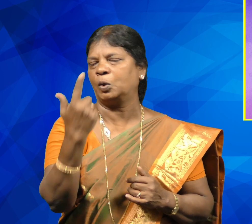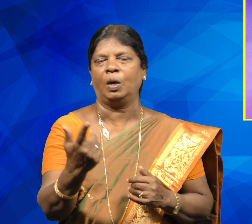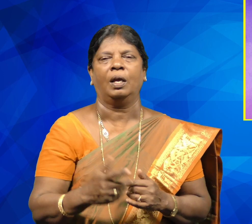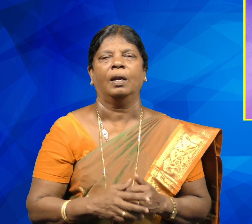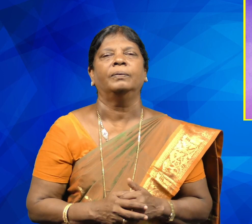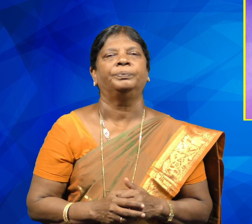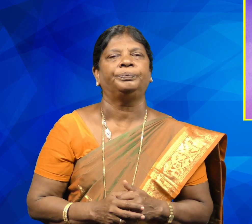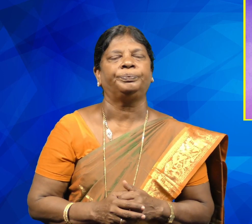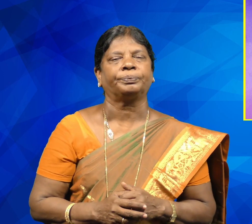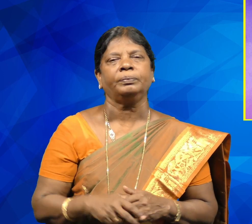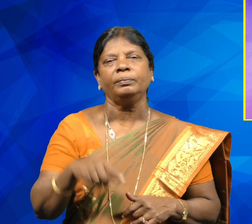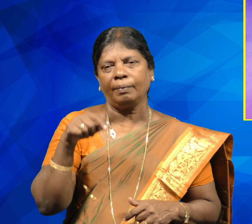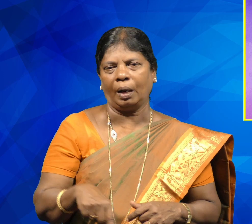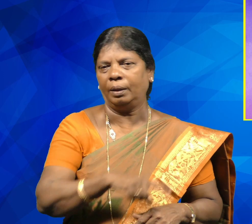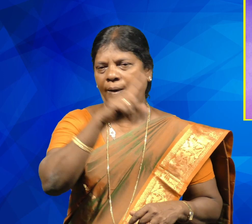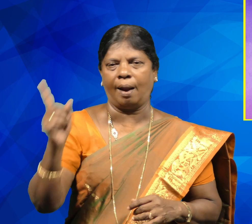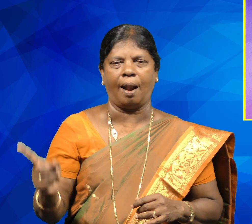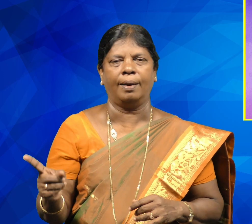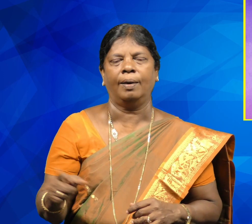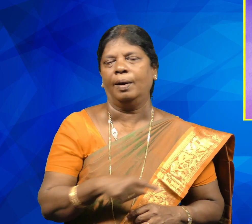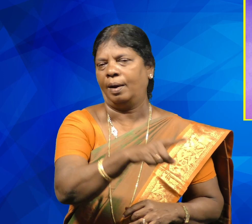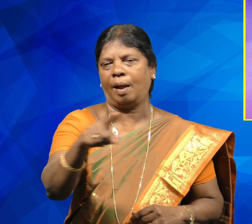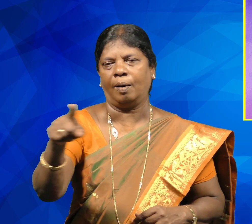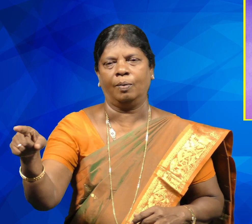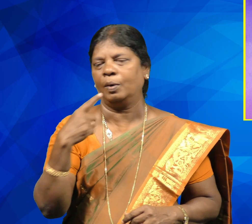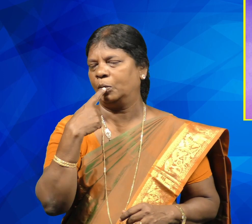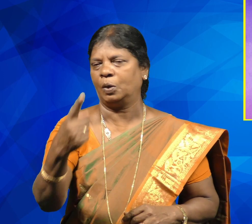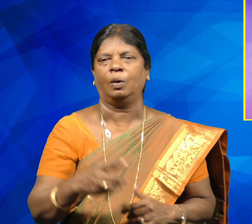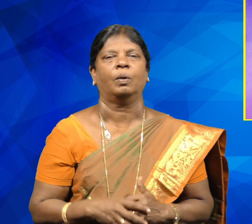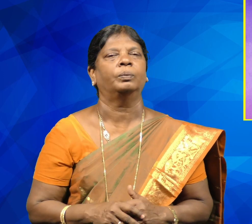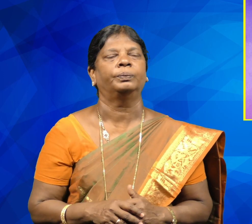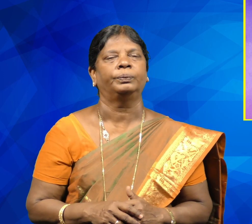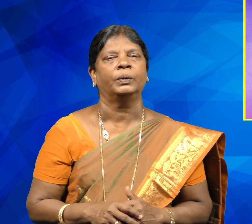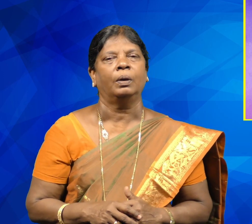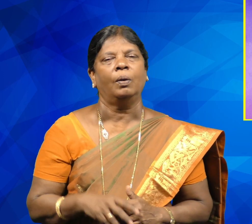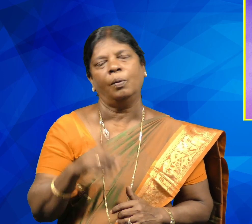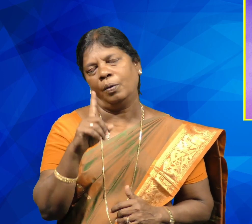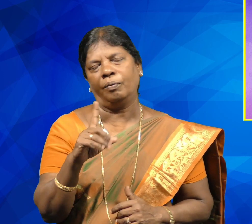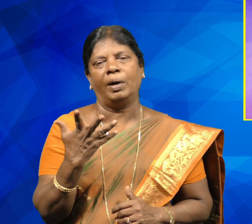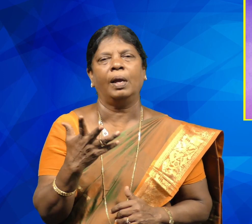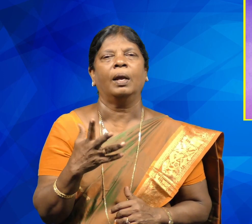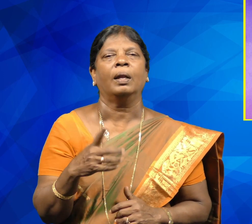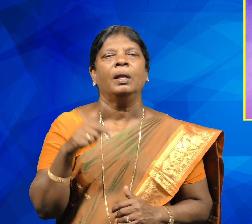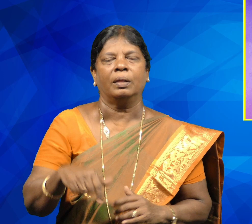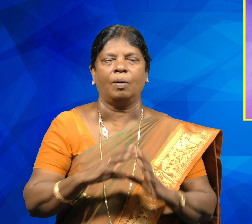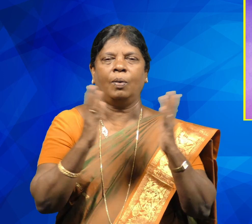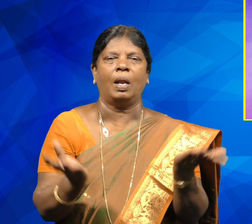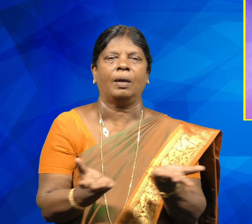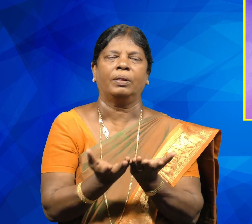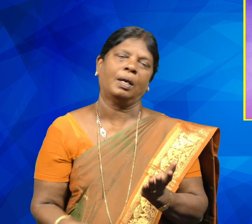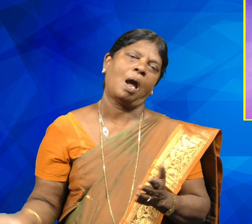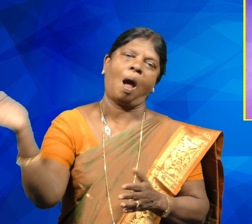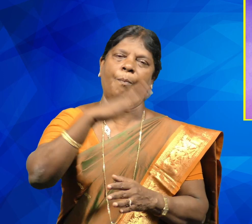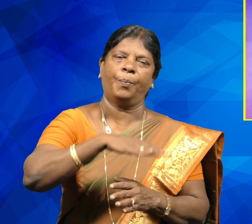பரிசுத்த வேதாகமத்தின் அடிப்படையில் இந்த நாளிலே நாங்கள் உங்களுக்கு தெரிவித்துக் கொள்கிறோம். ஒருவேளை